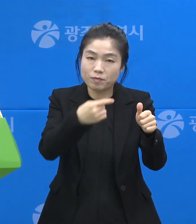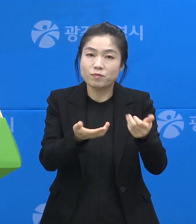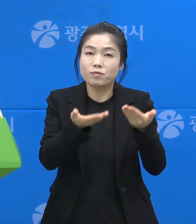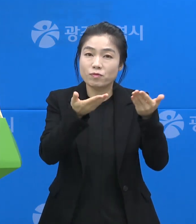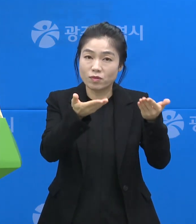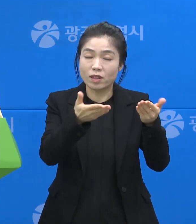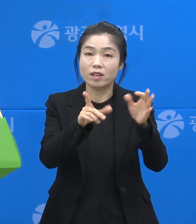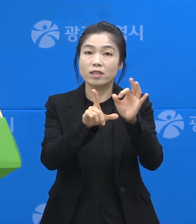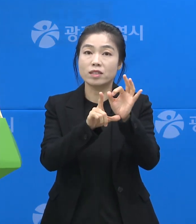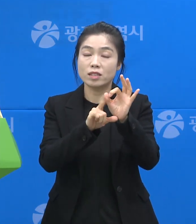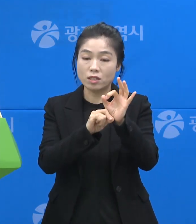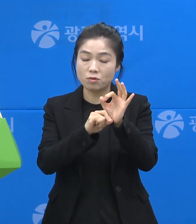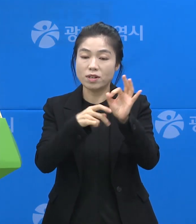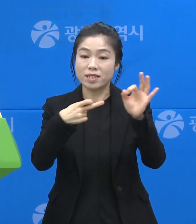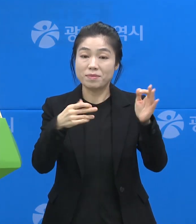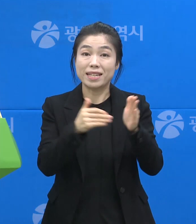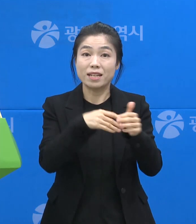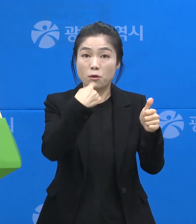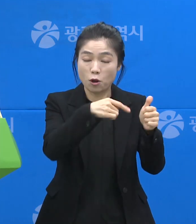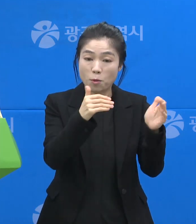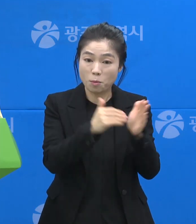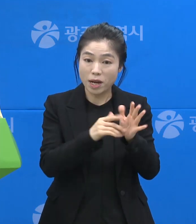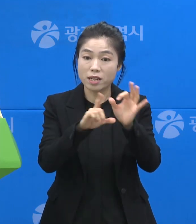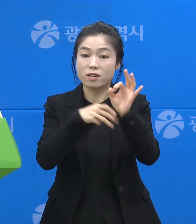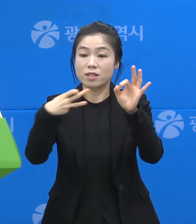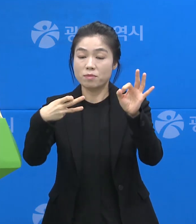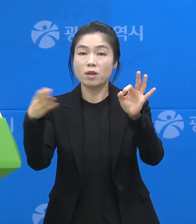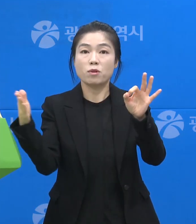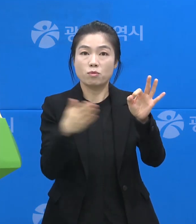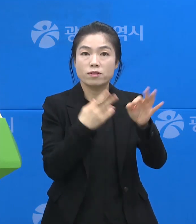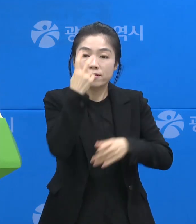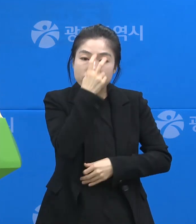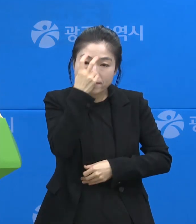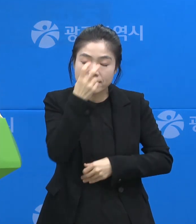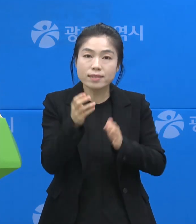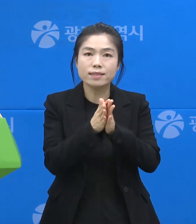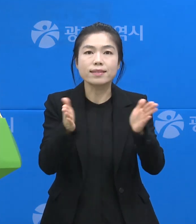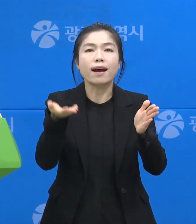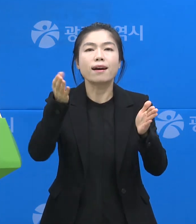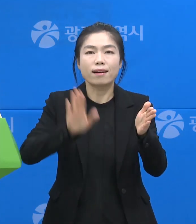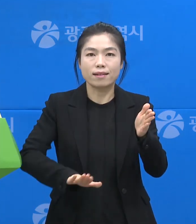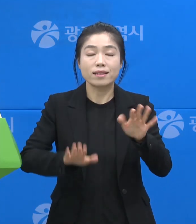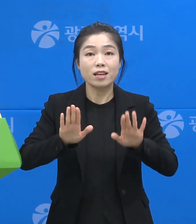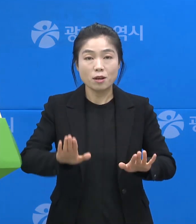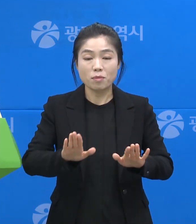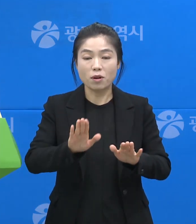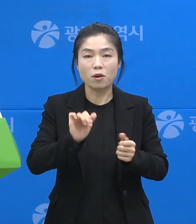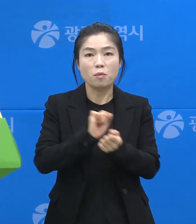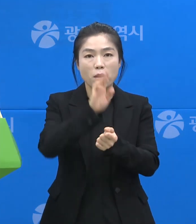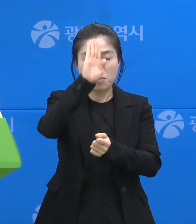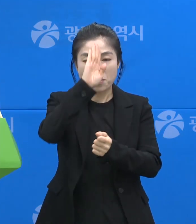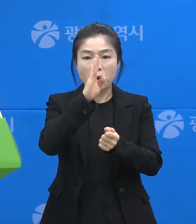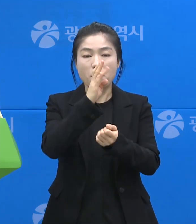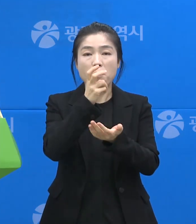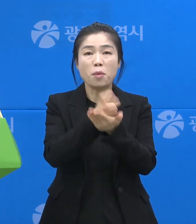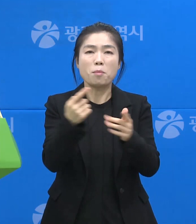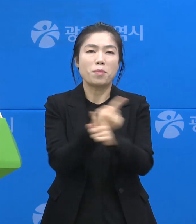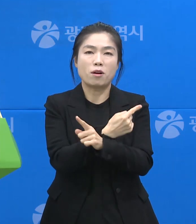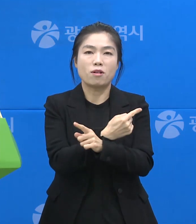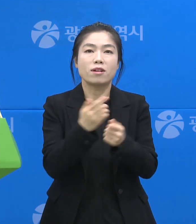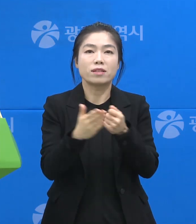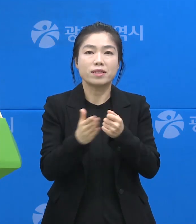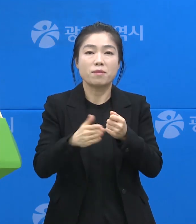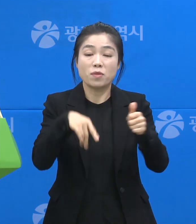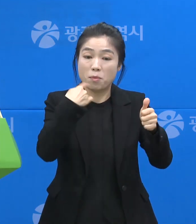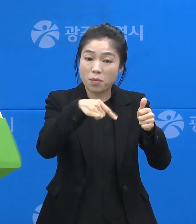10월 12일까지 계도 기간을 하고 13일부터는 단속에 들어가는 걸로 했는데요. 이번에 감염병 예방법이 바뀌면서